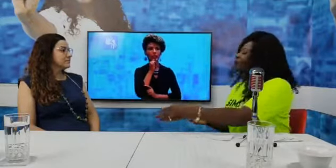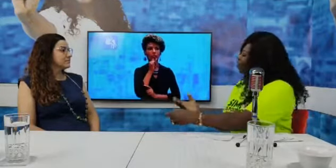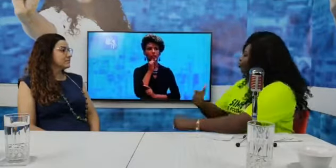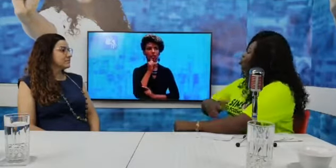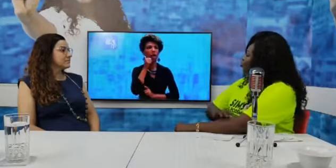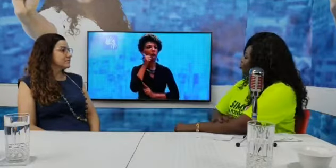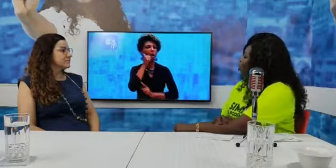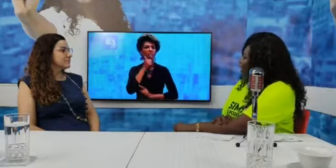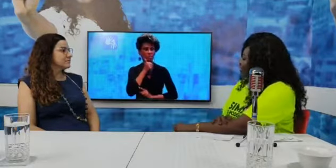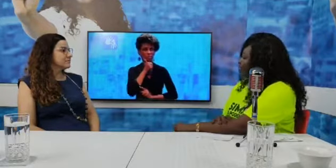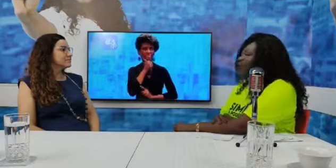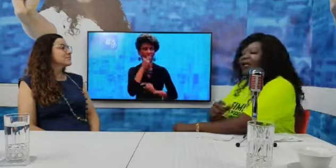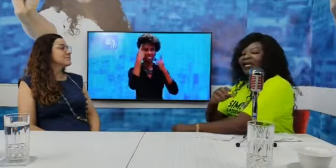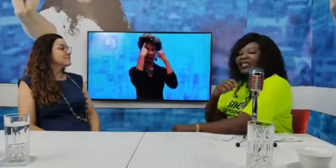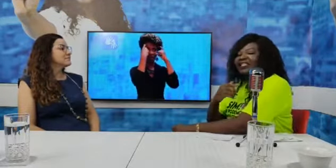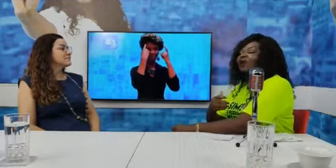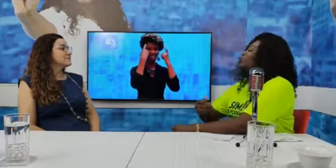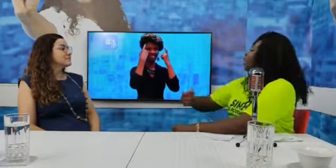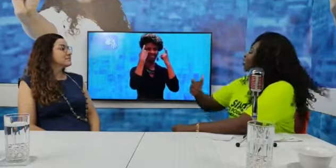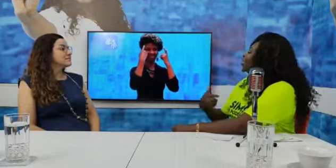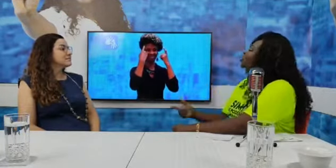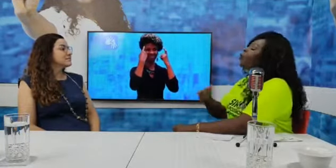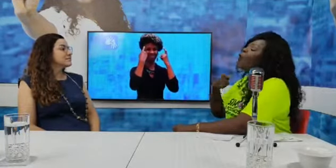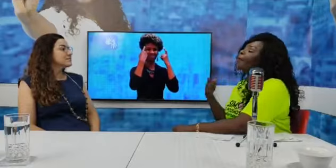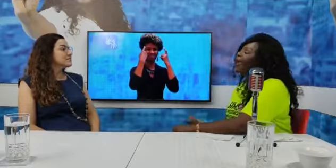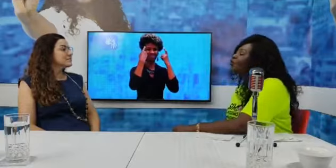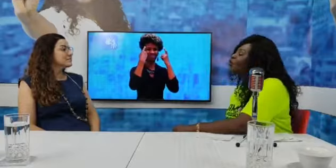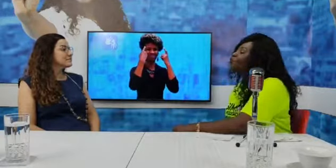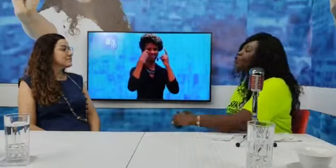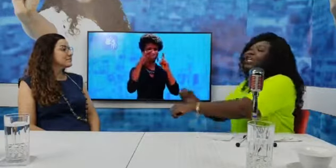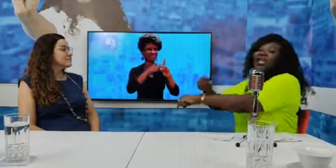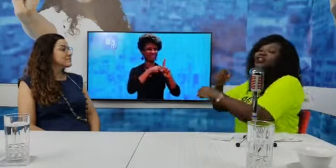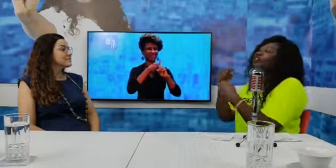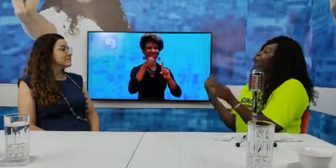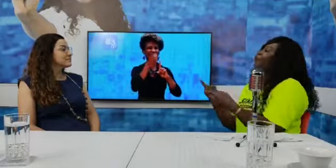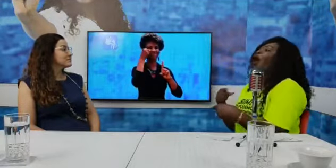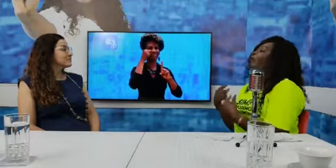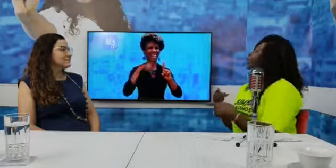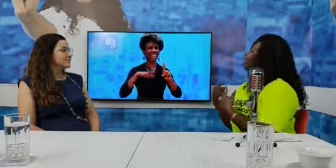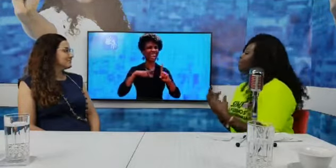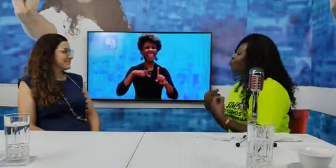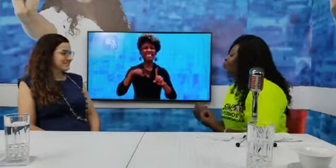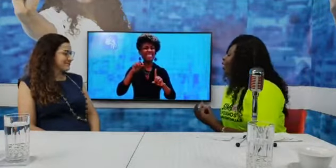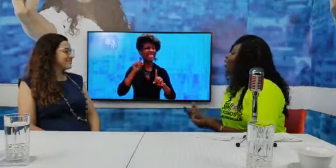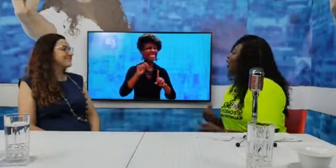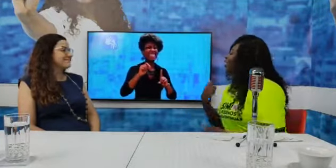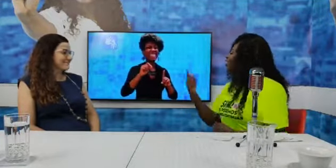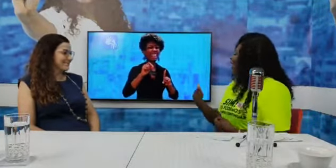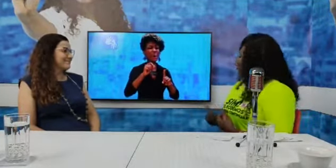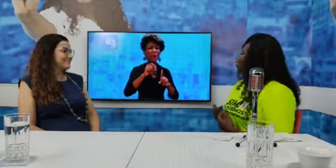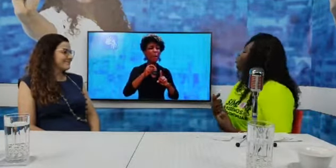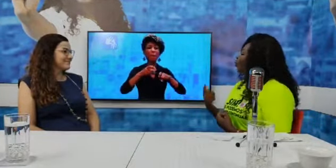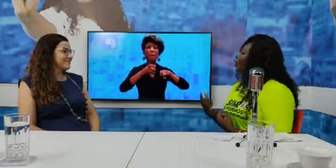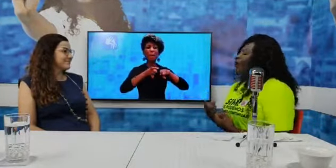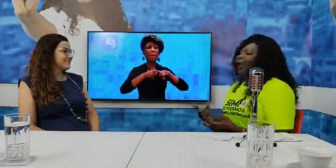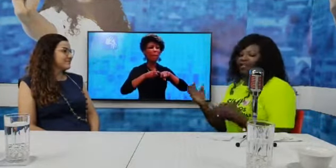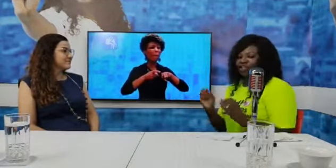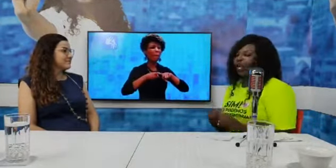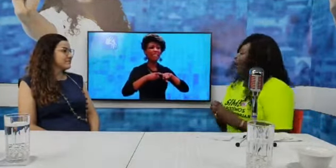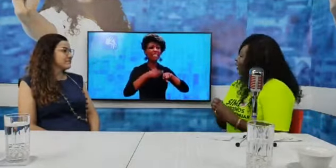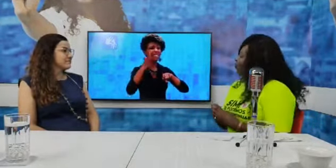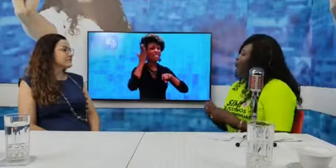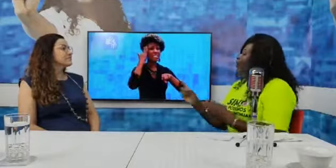mulheres vítimas de violências, que são tratadas por médicos, que de forma nenhuma eles atentam,